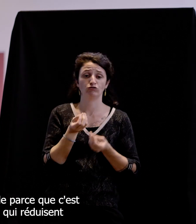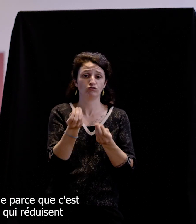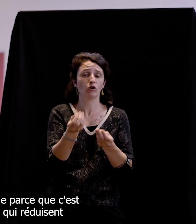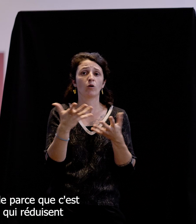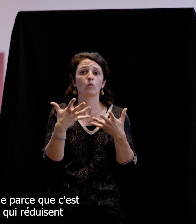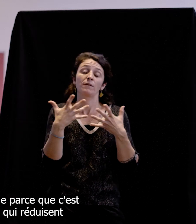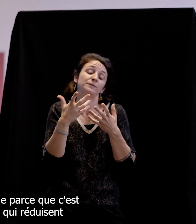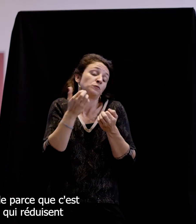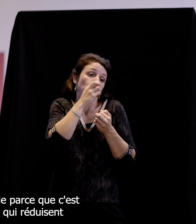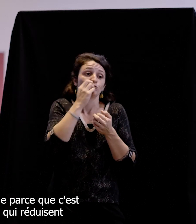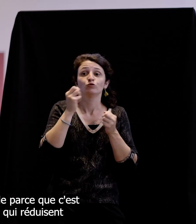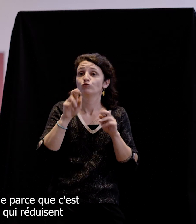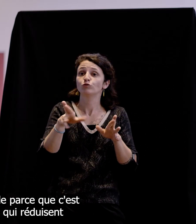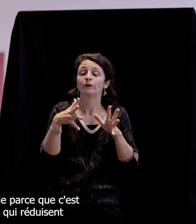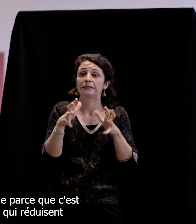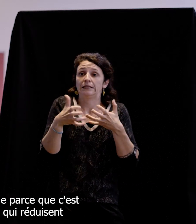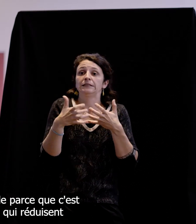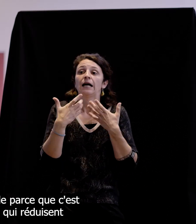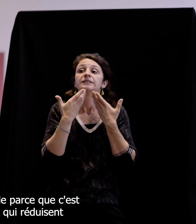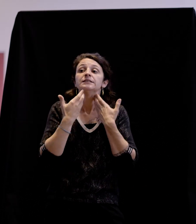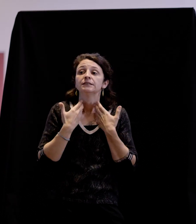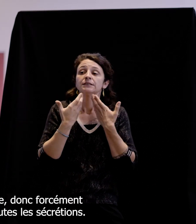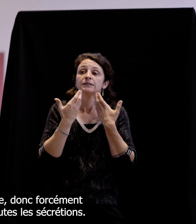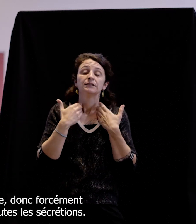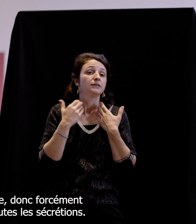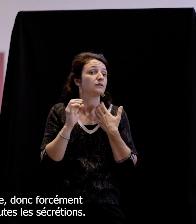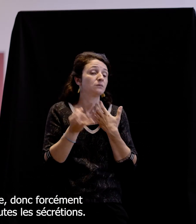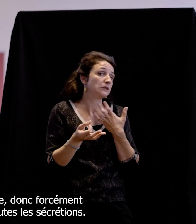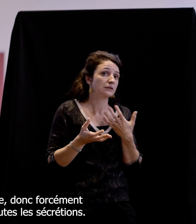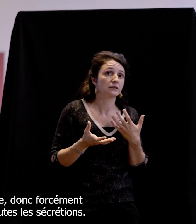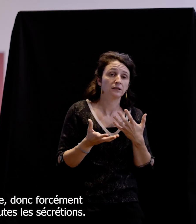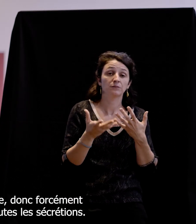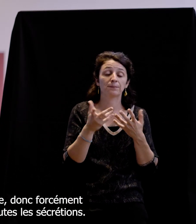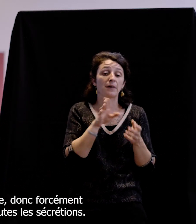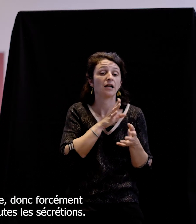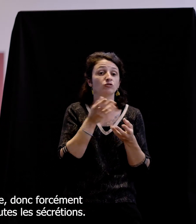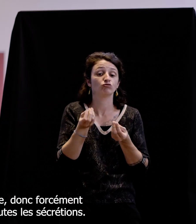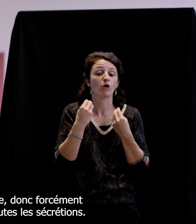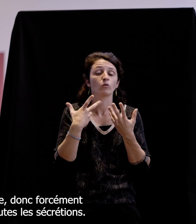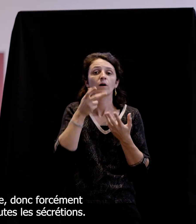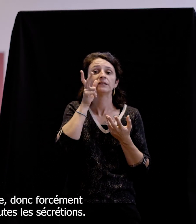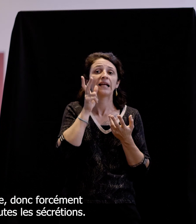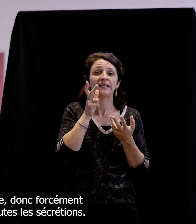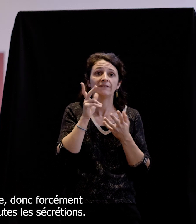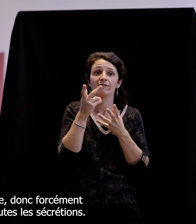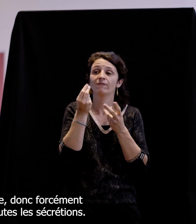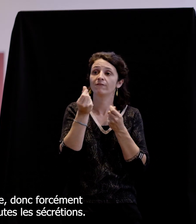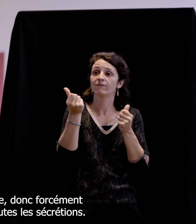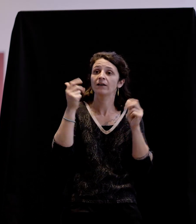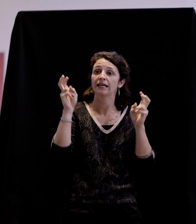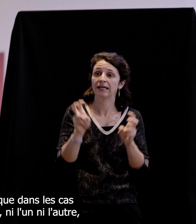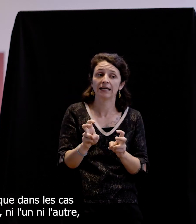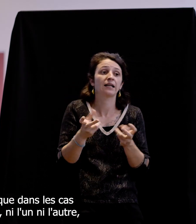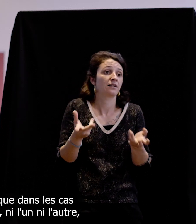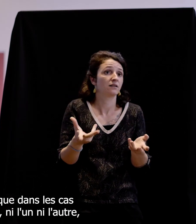sécheresse buccale, parce que c'est des médicaments qui réduisent la production de salive, donc forcément qui sèchent un peu toutes les